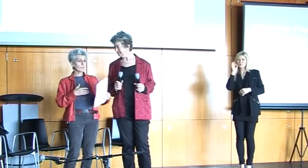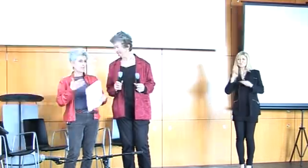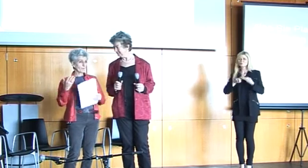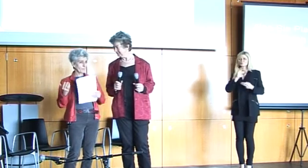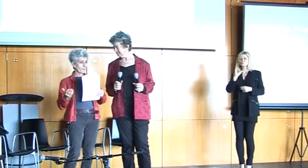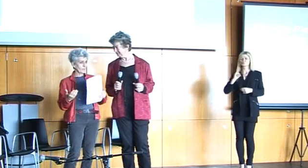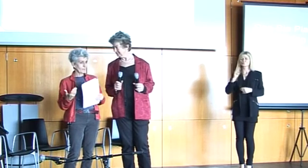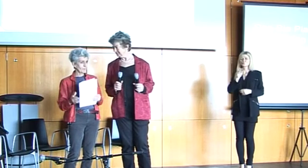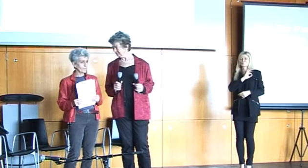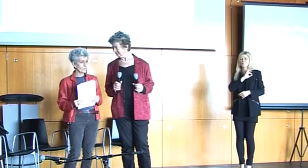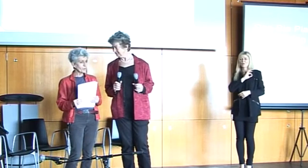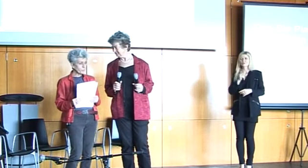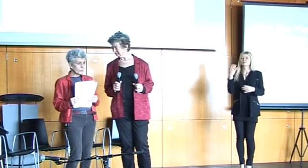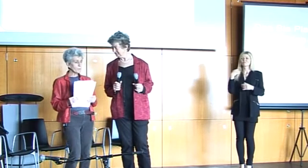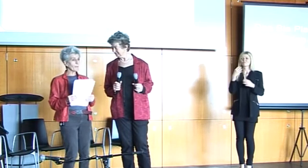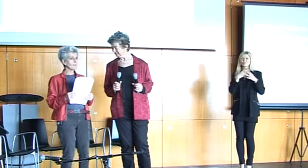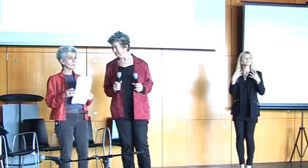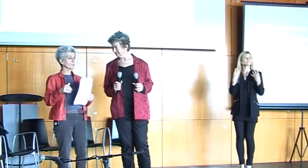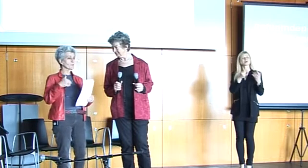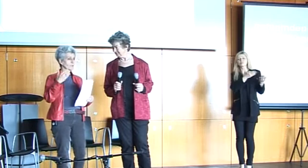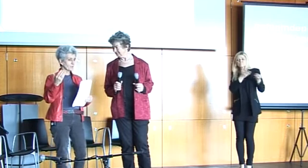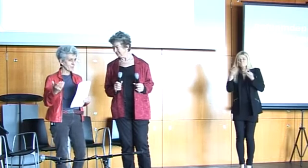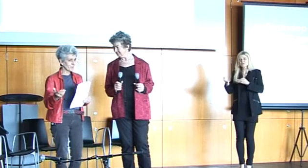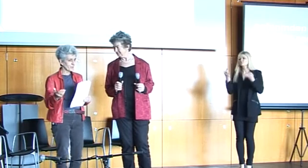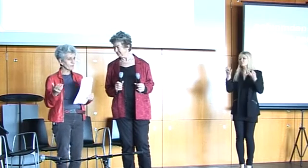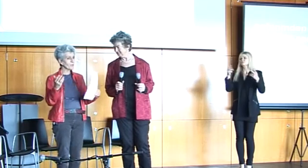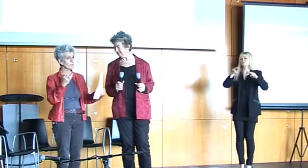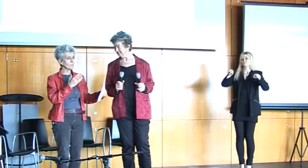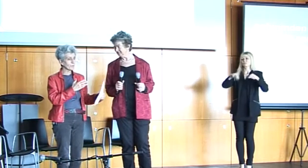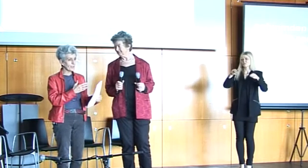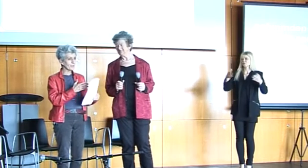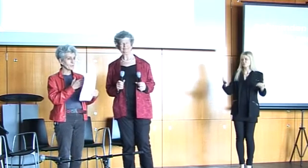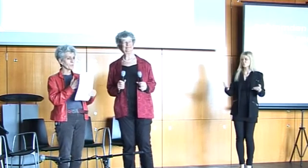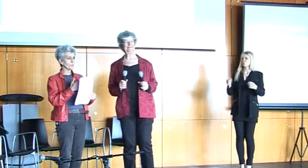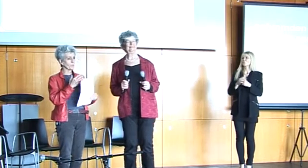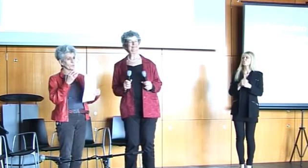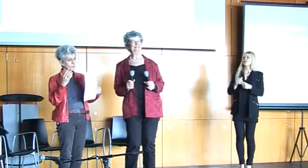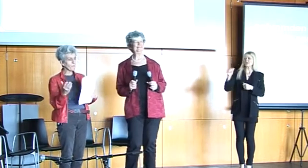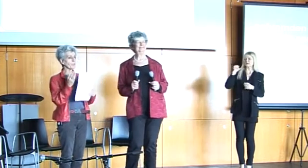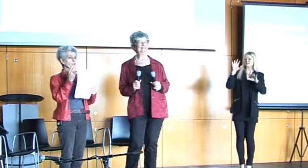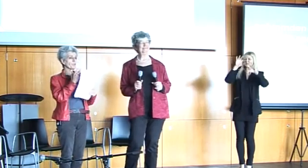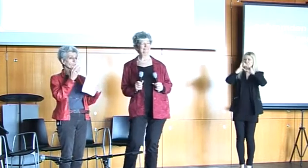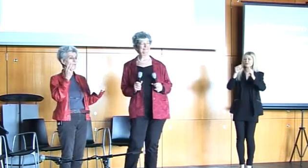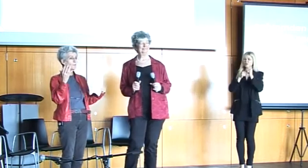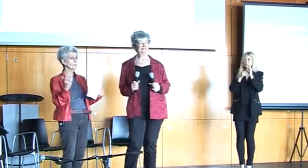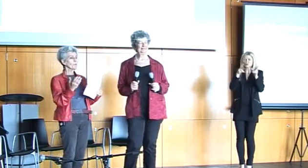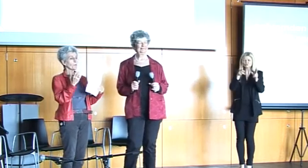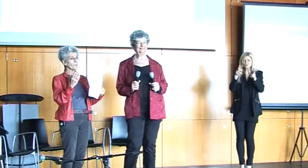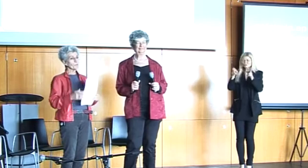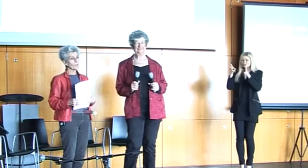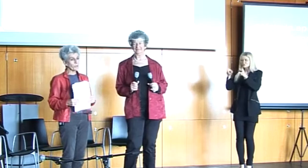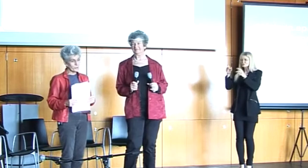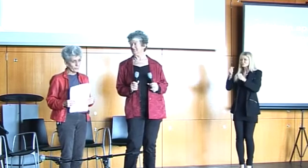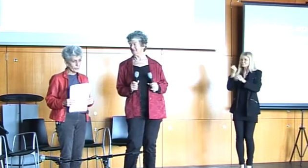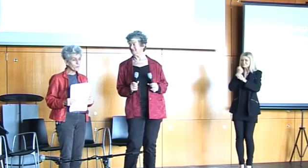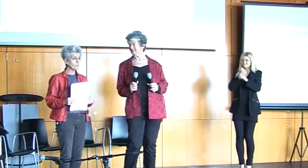haben ein Video mitgebracht, das sie gestern gedreht haben, in der Nacht, glaube ich, noch zusammengeschnitten haben, um